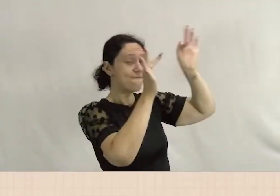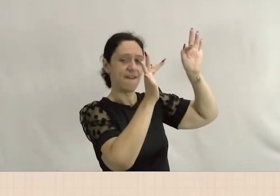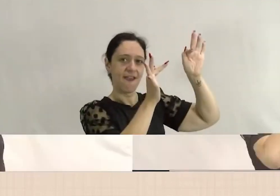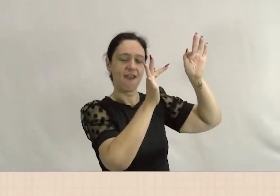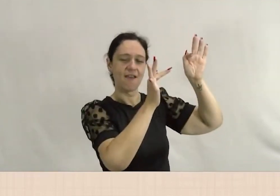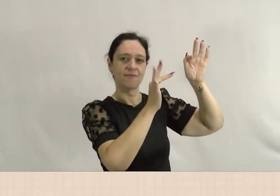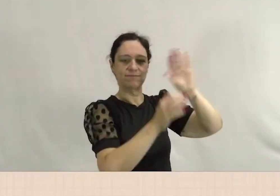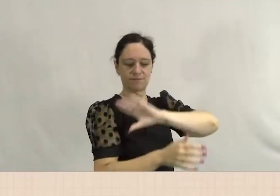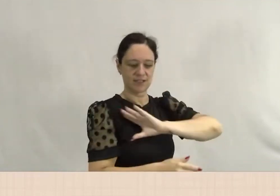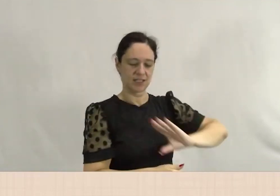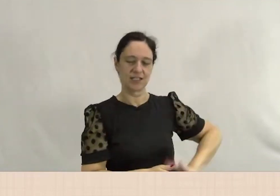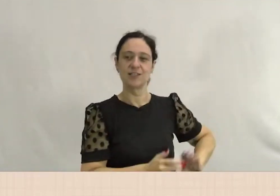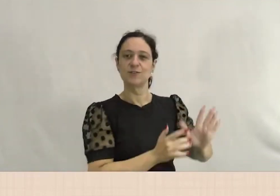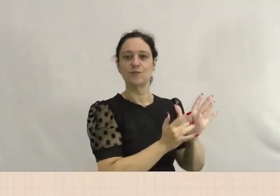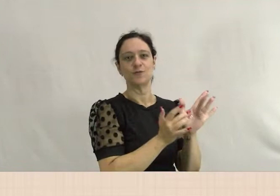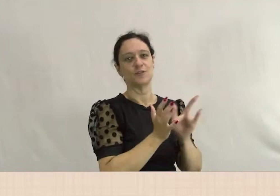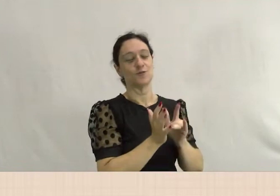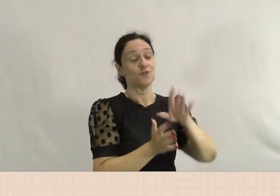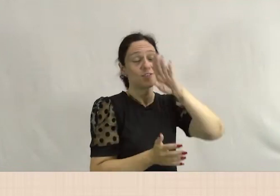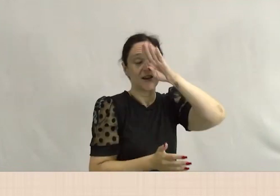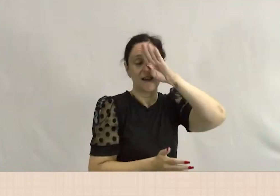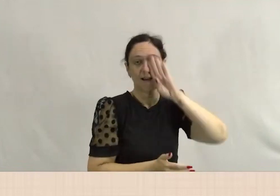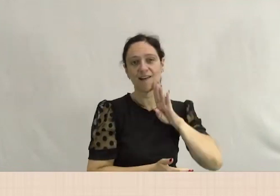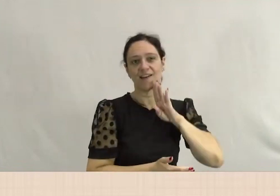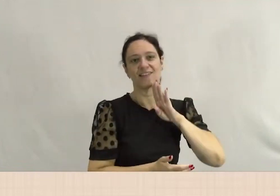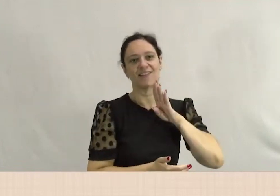Jesus, gratuitamente.